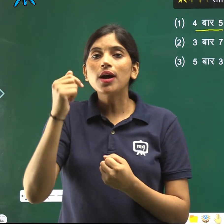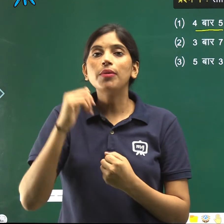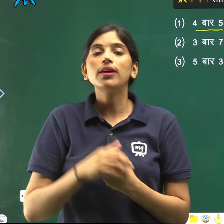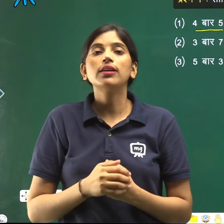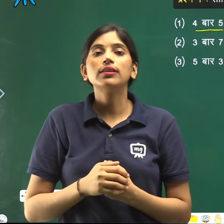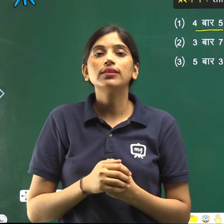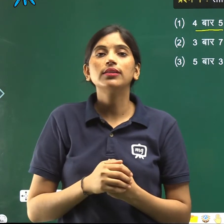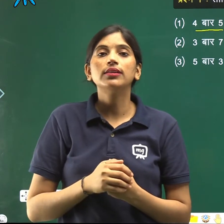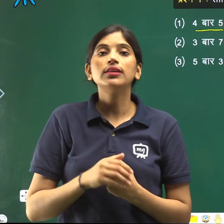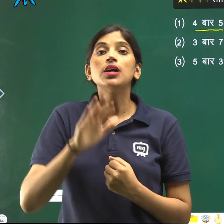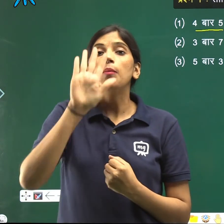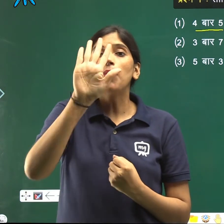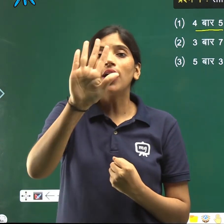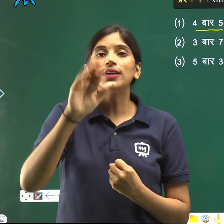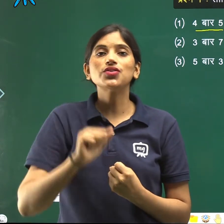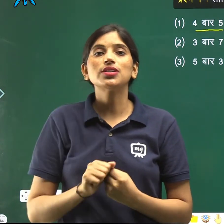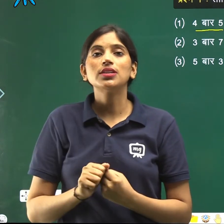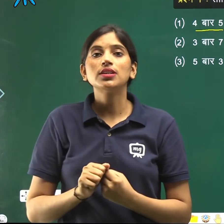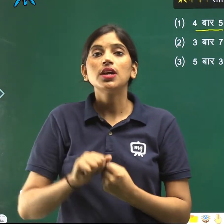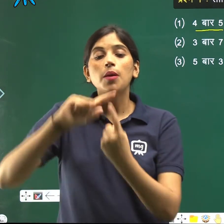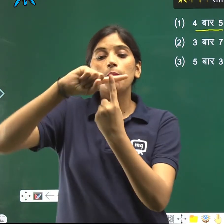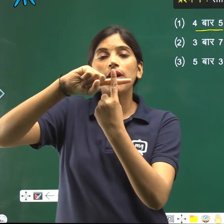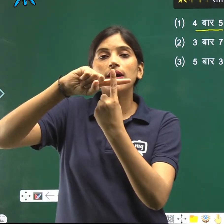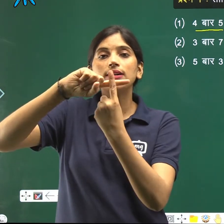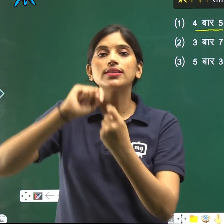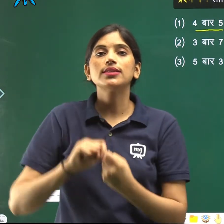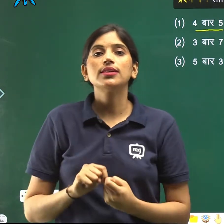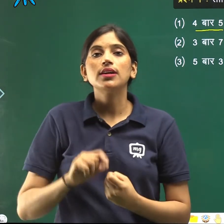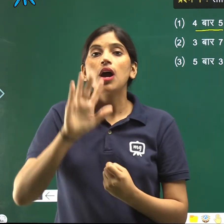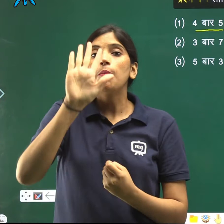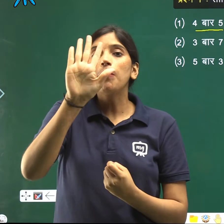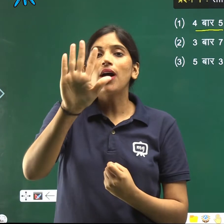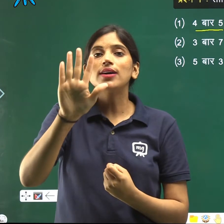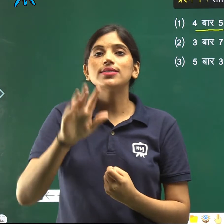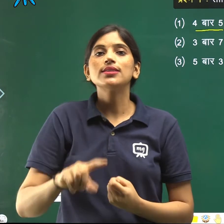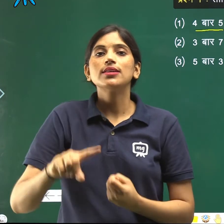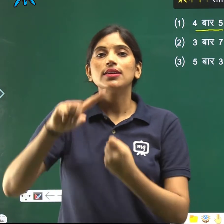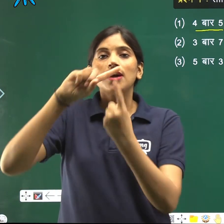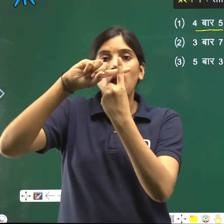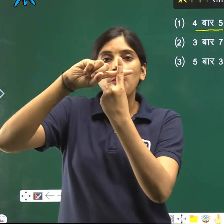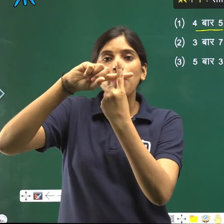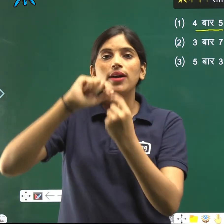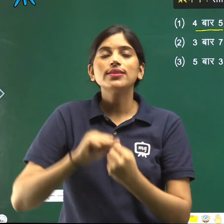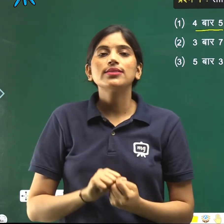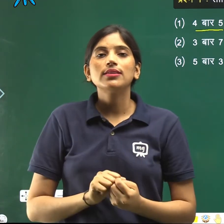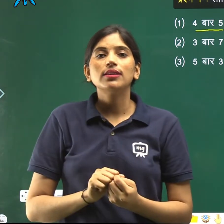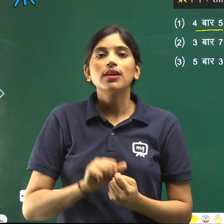बराबर 5 प्लस 5